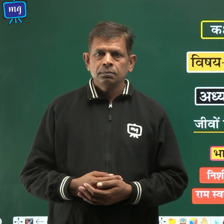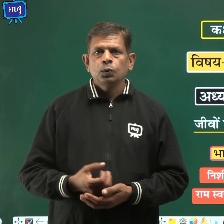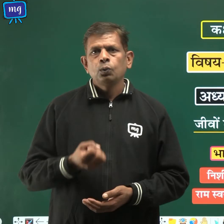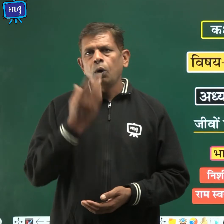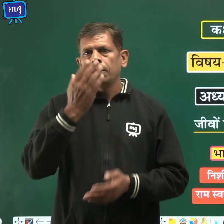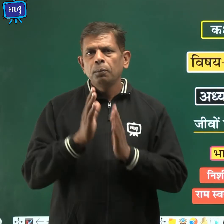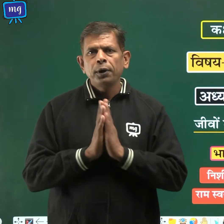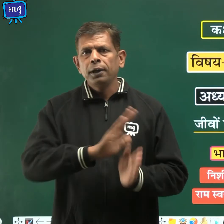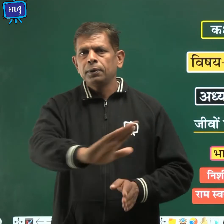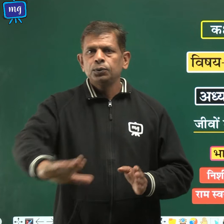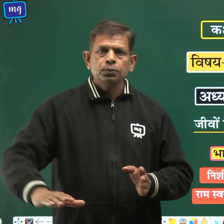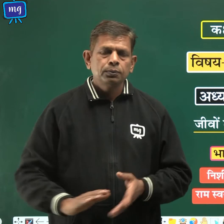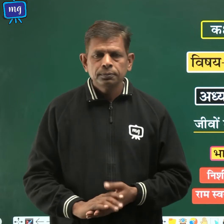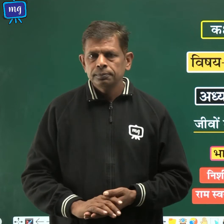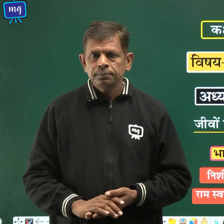गुड मॉर्निंग बच्चों,